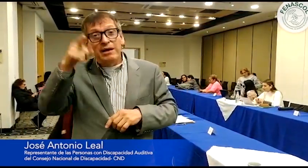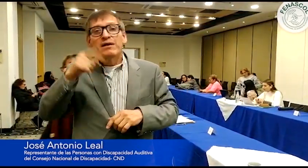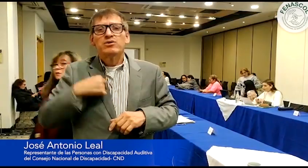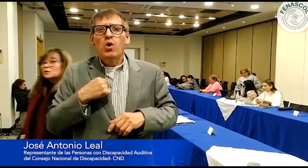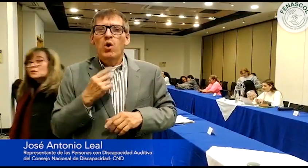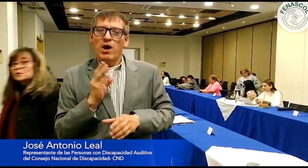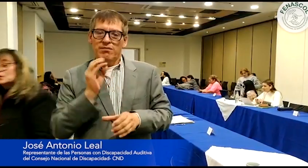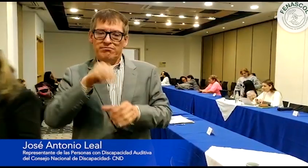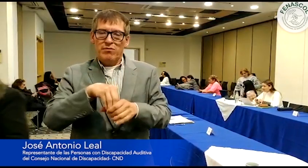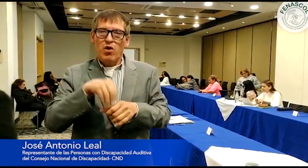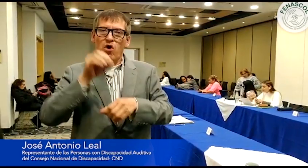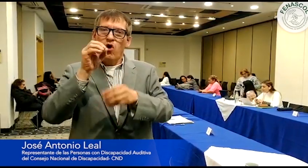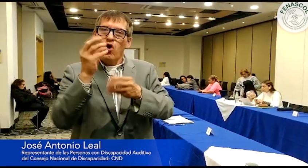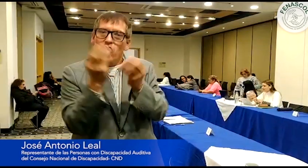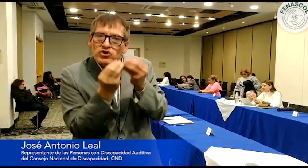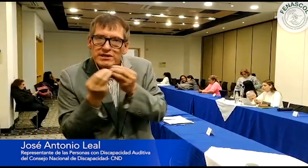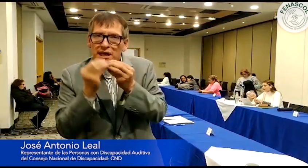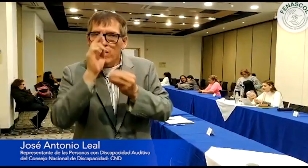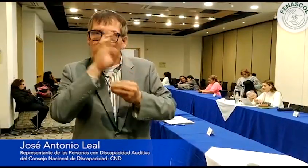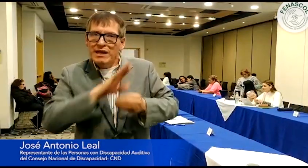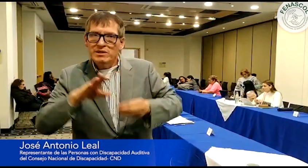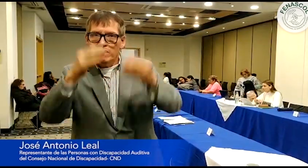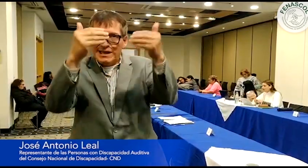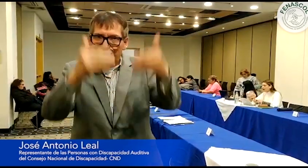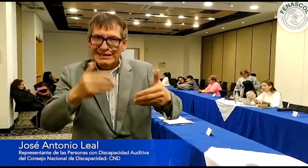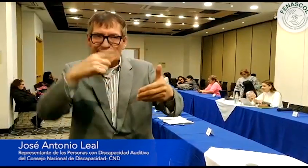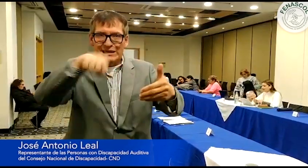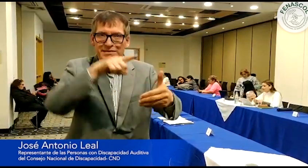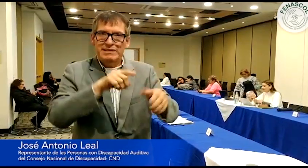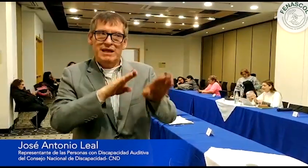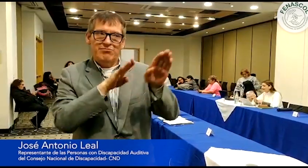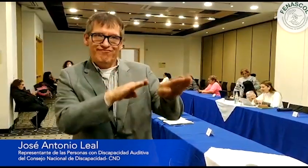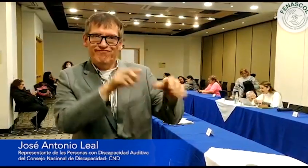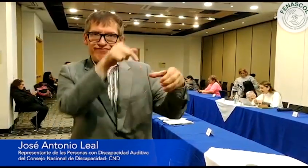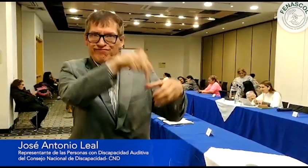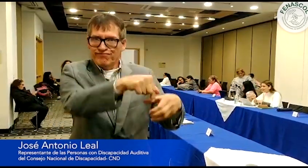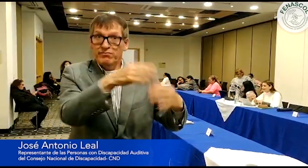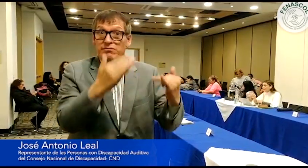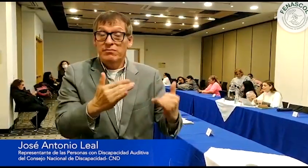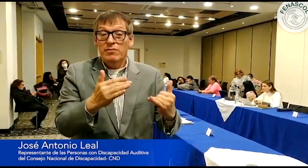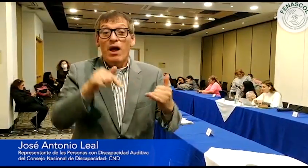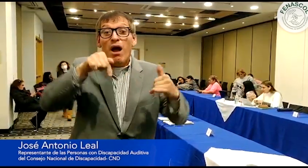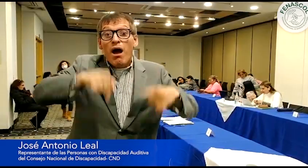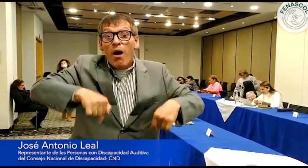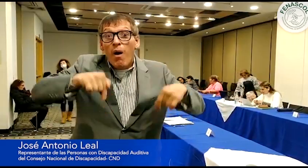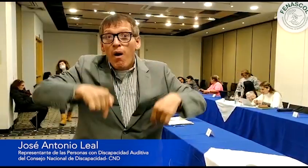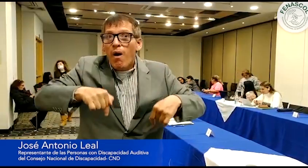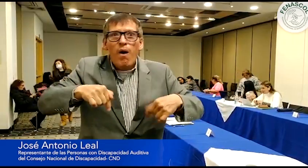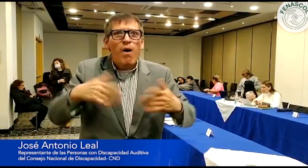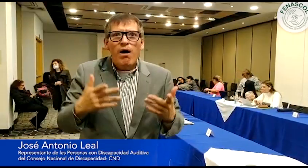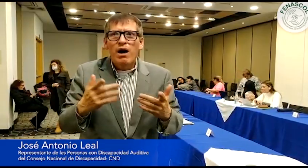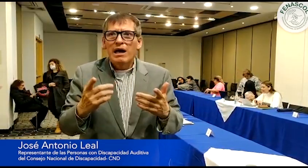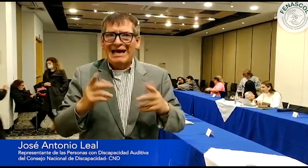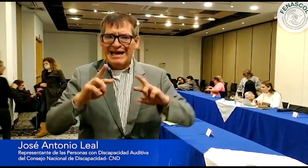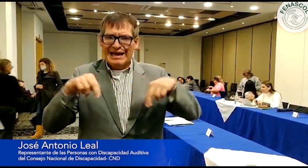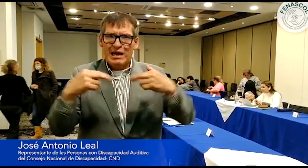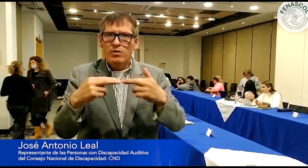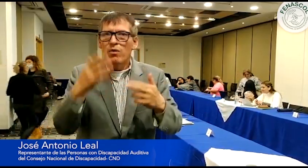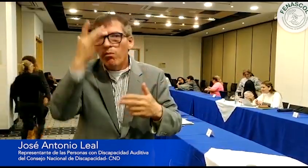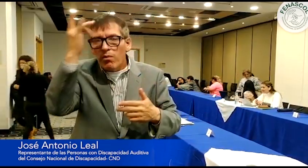video. Hago parte del Consejo Nacional de Discapacidad como representante de las personas sordas y estamos en esta